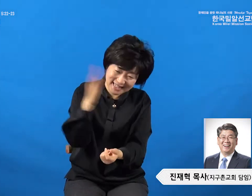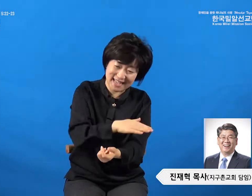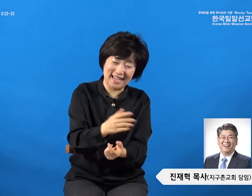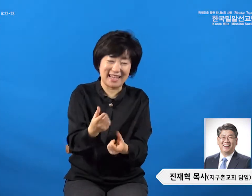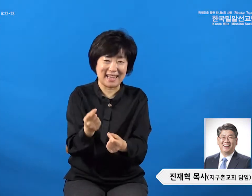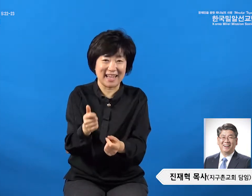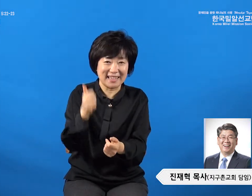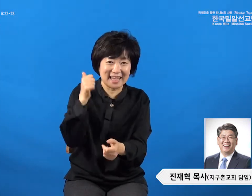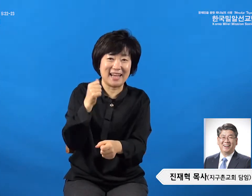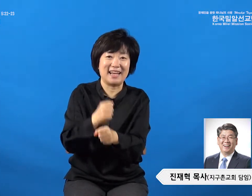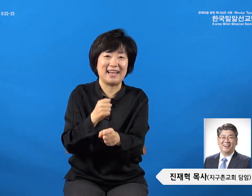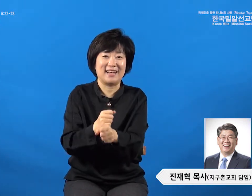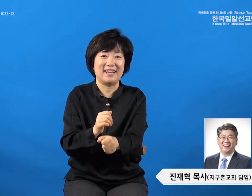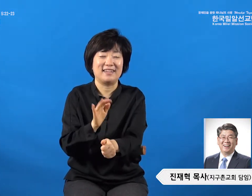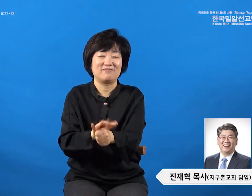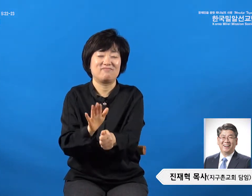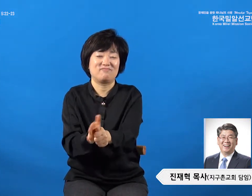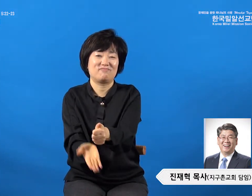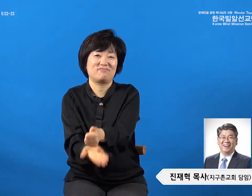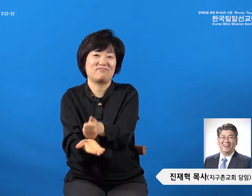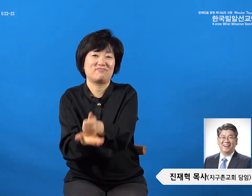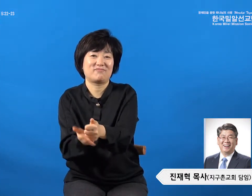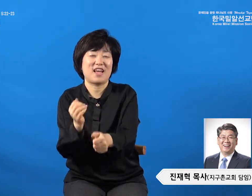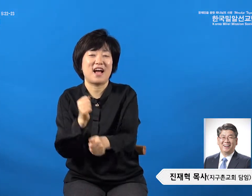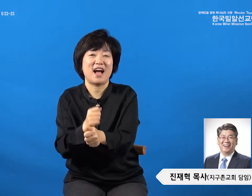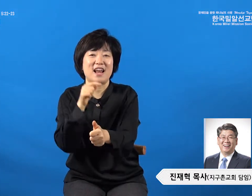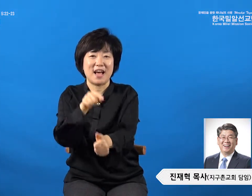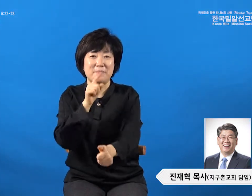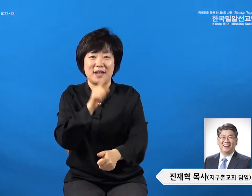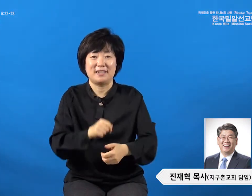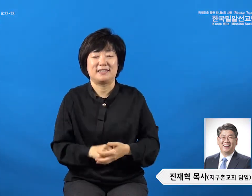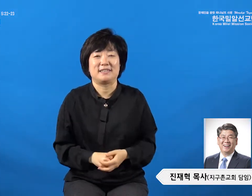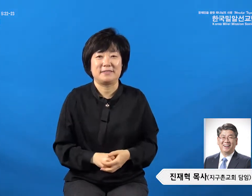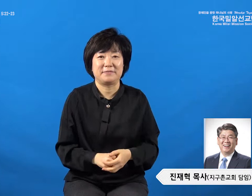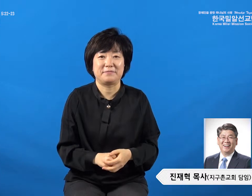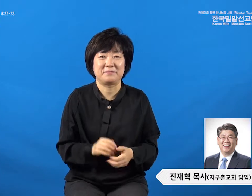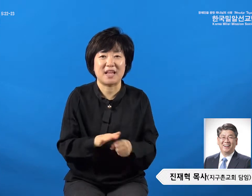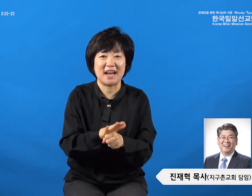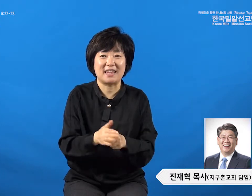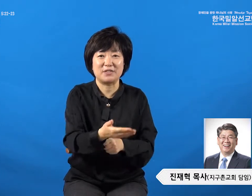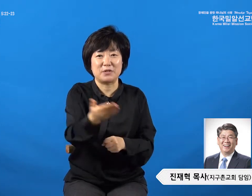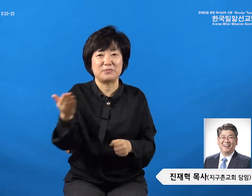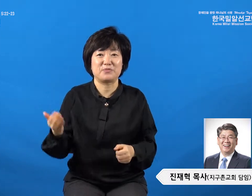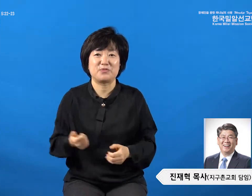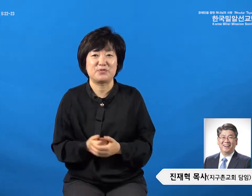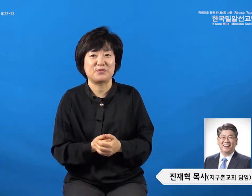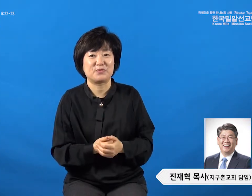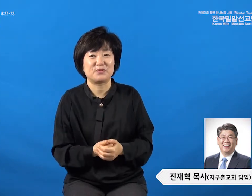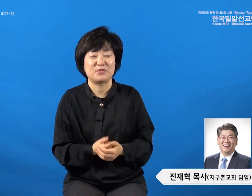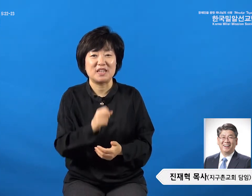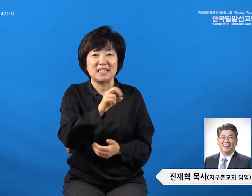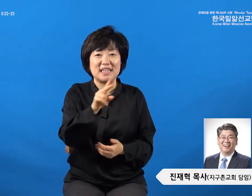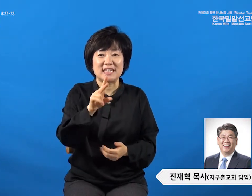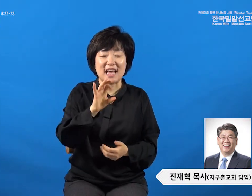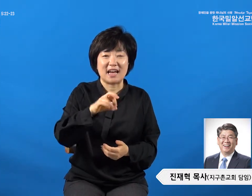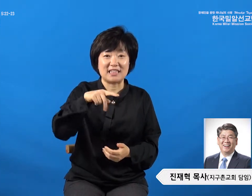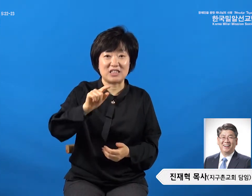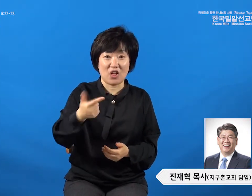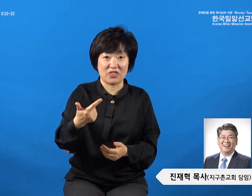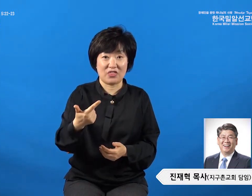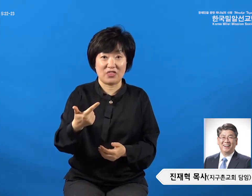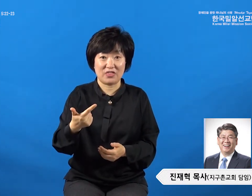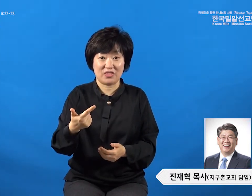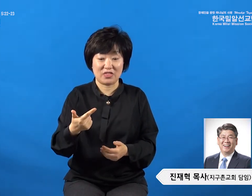함께함의 중요함을 성경은 말씀하고 있습니다. 사랑하는 여러분,